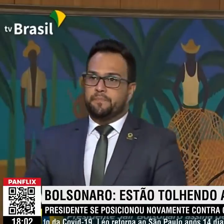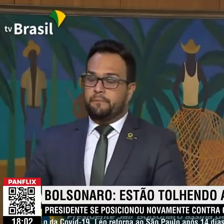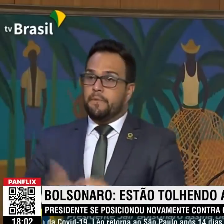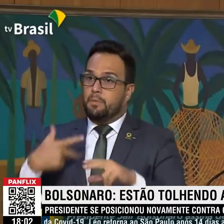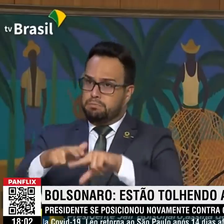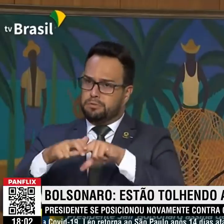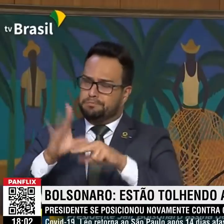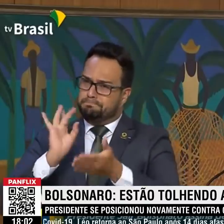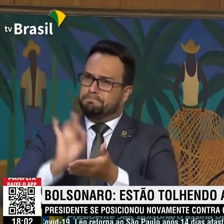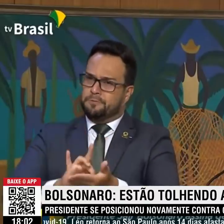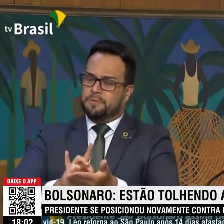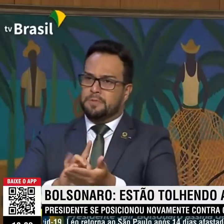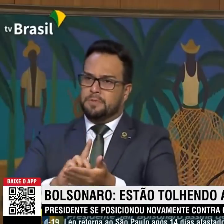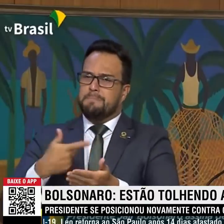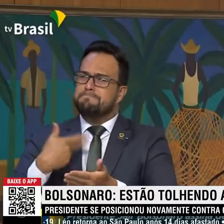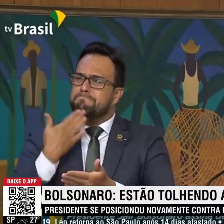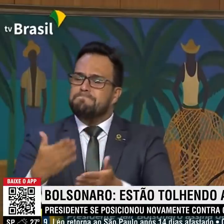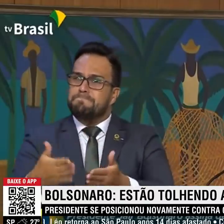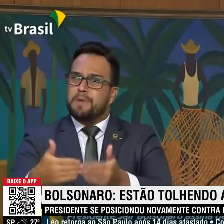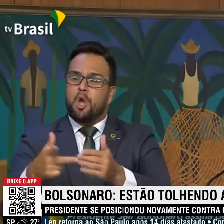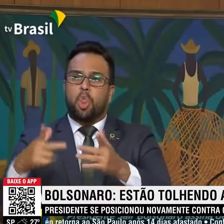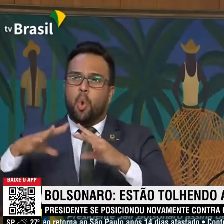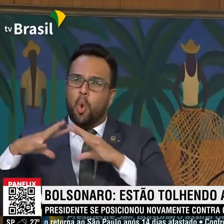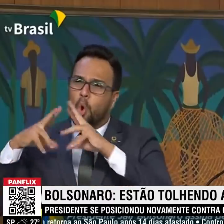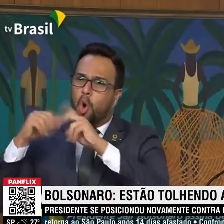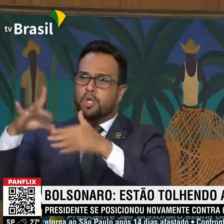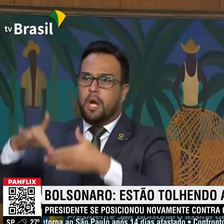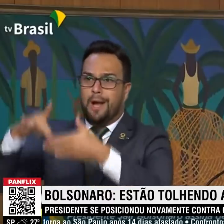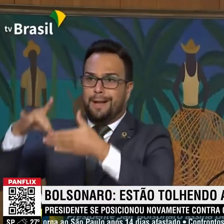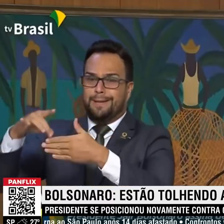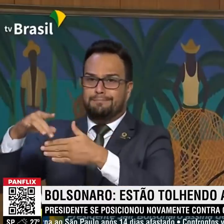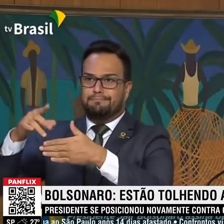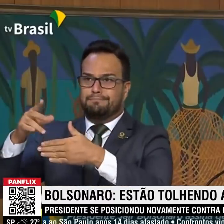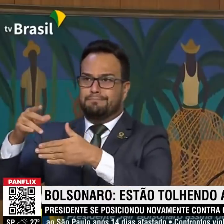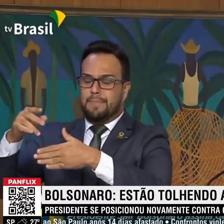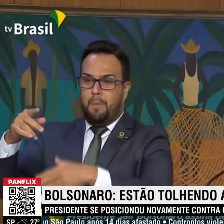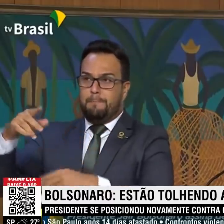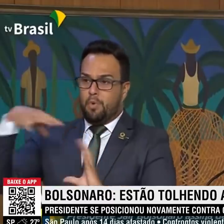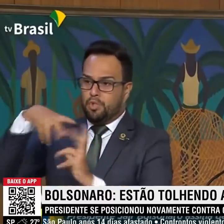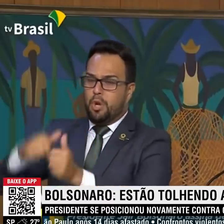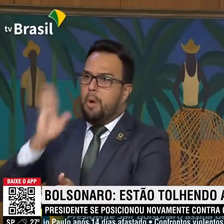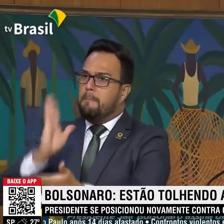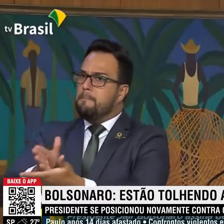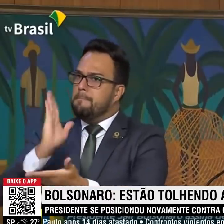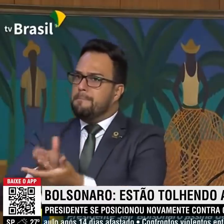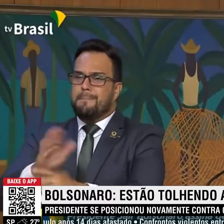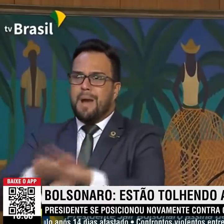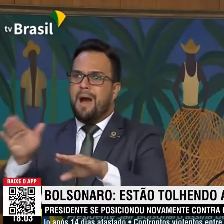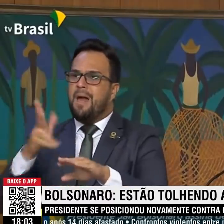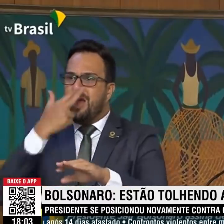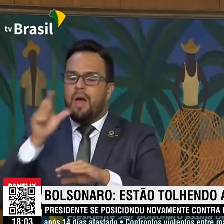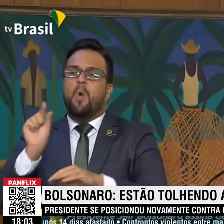realmente apelamos a todos os líderes mundiais Pare de usar o lock Down